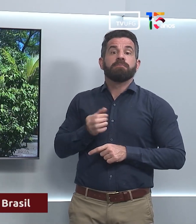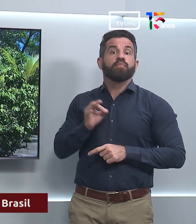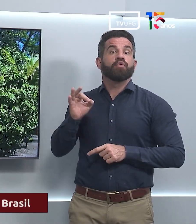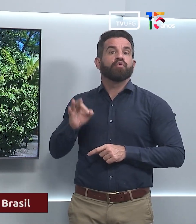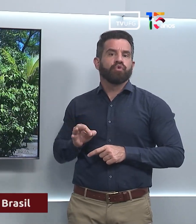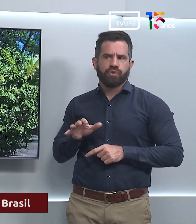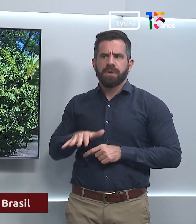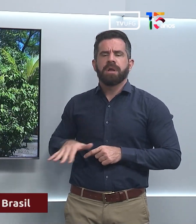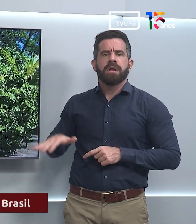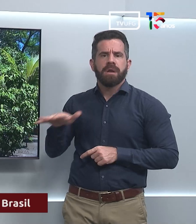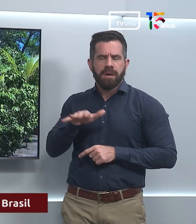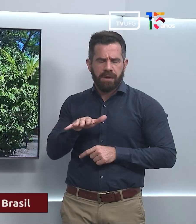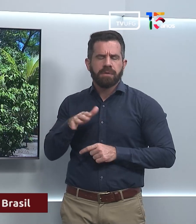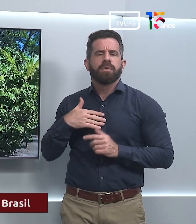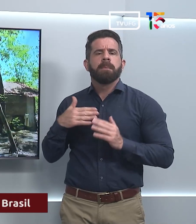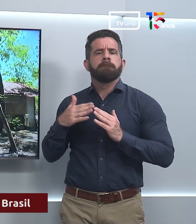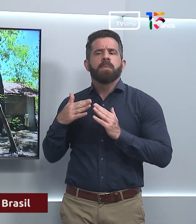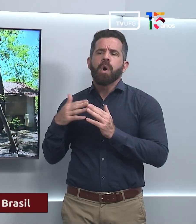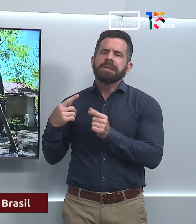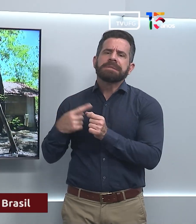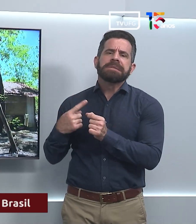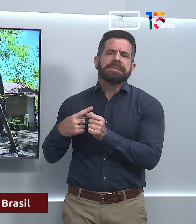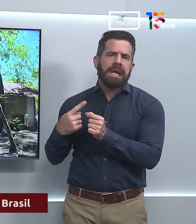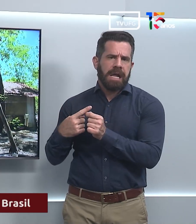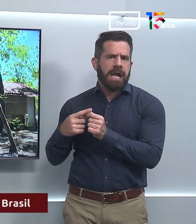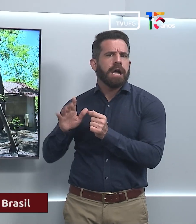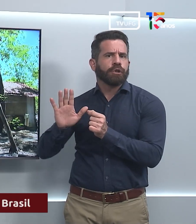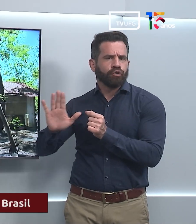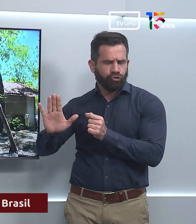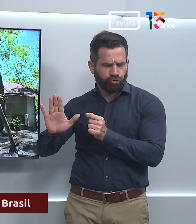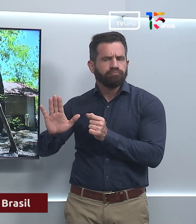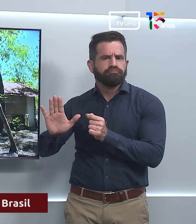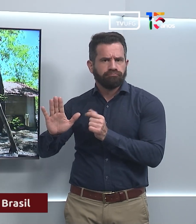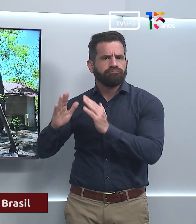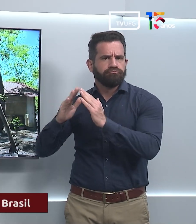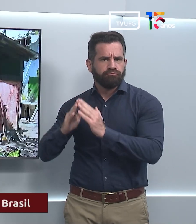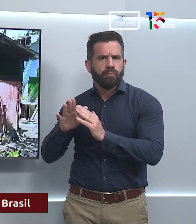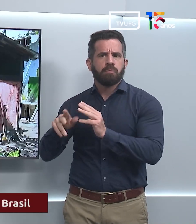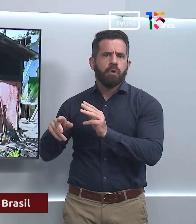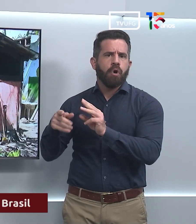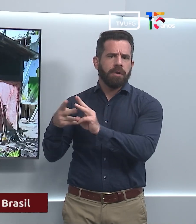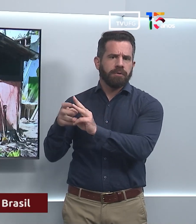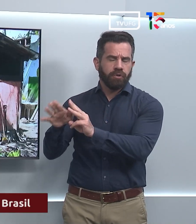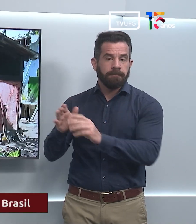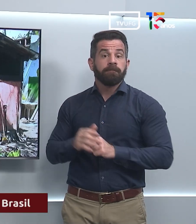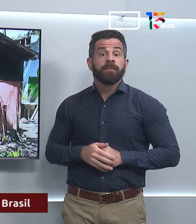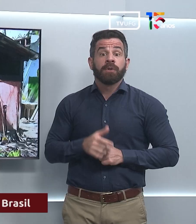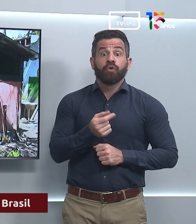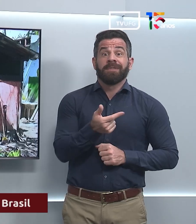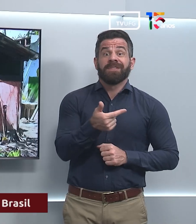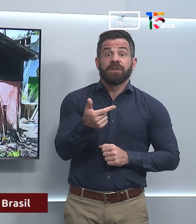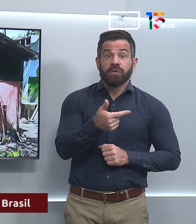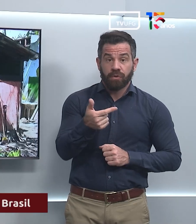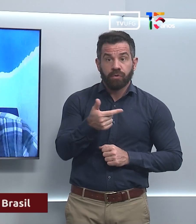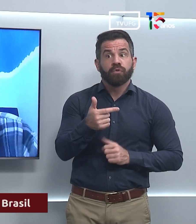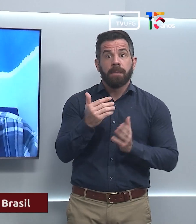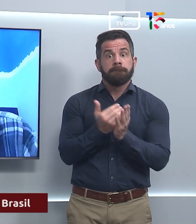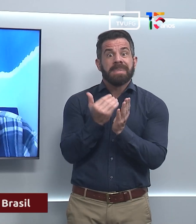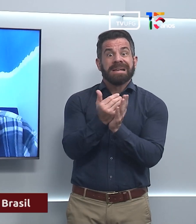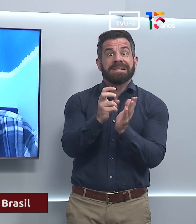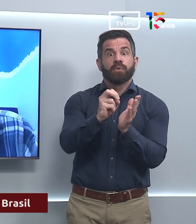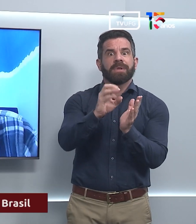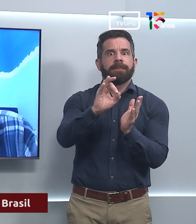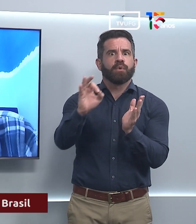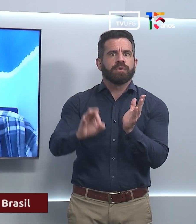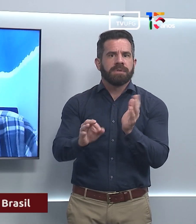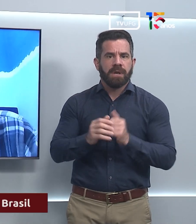brasileiros moravam em cidades. Em 2022, esse percentual subiu para mais de 50%.